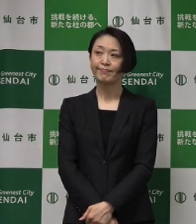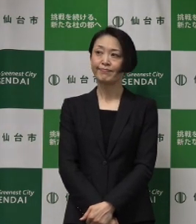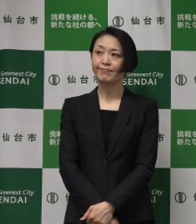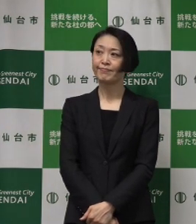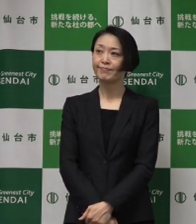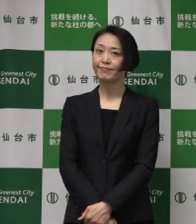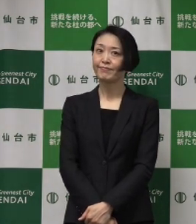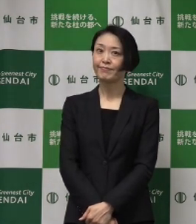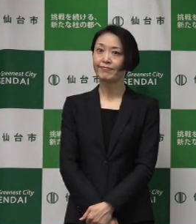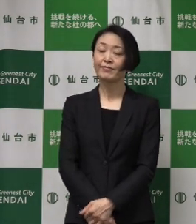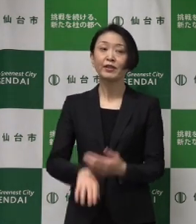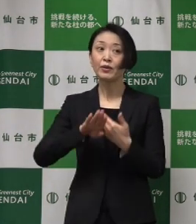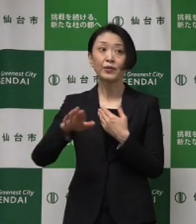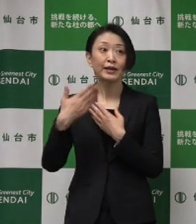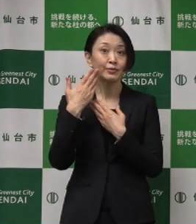ご質問他にございますでしょうか。